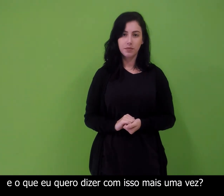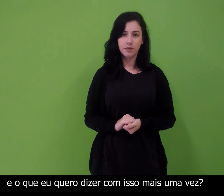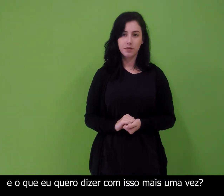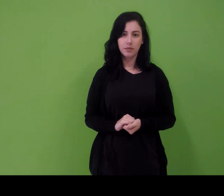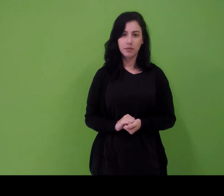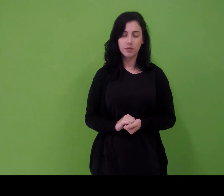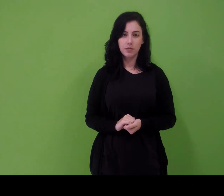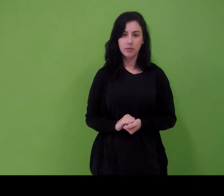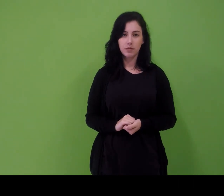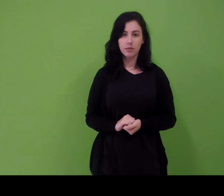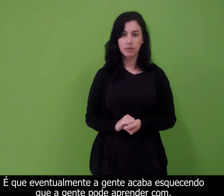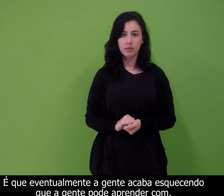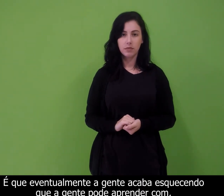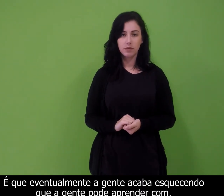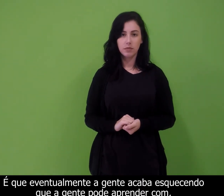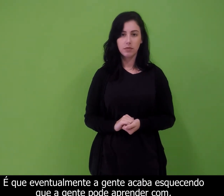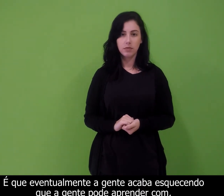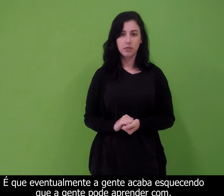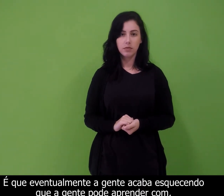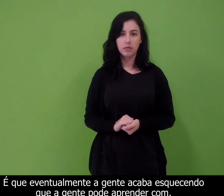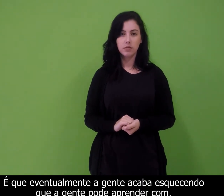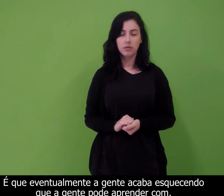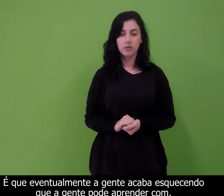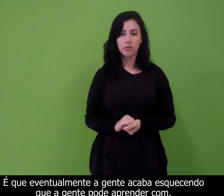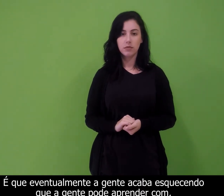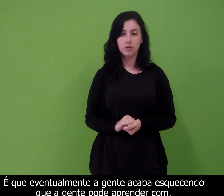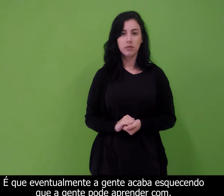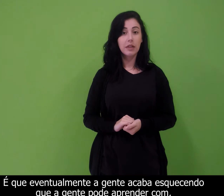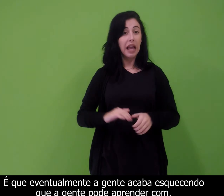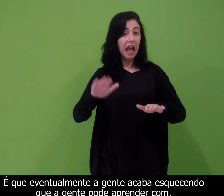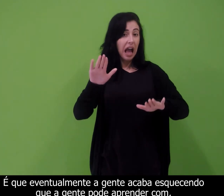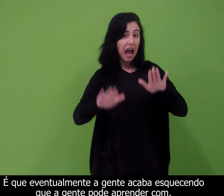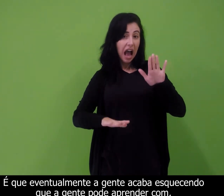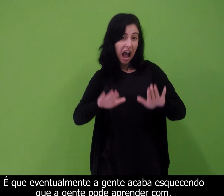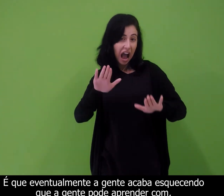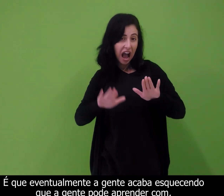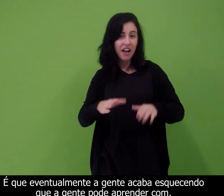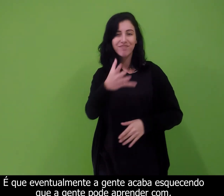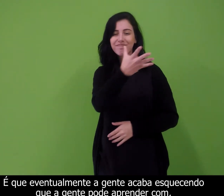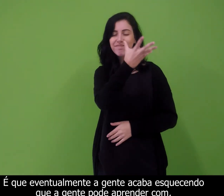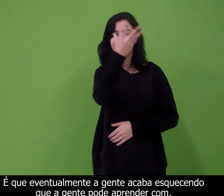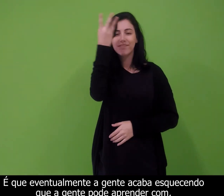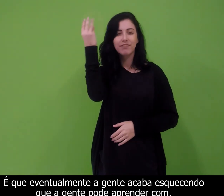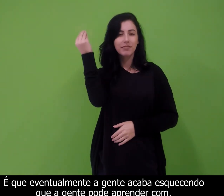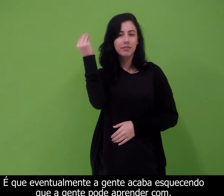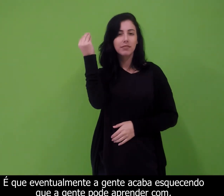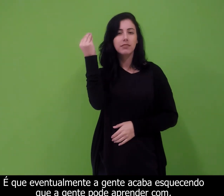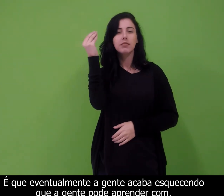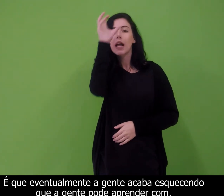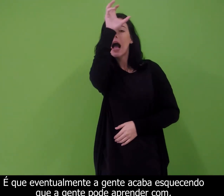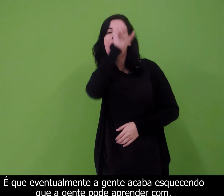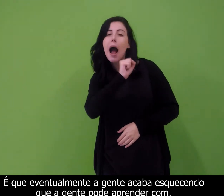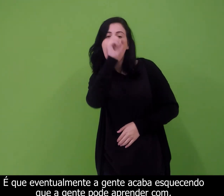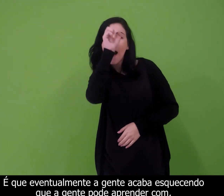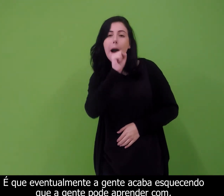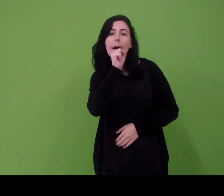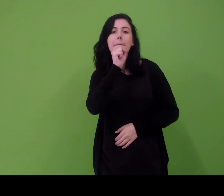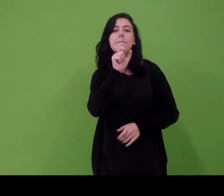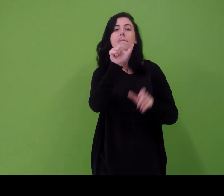vez? Que, eventualmente, a gente acaba esquecendo que a gente pode aprender com. A